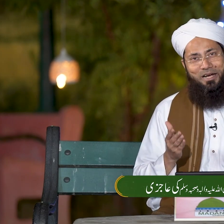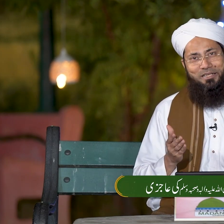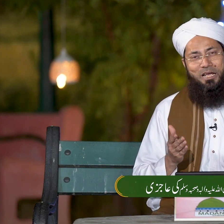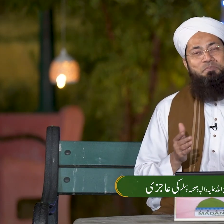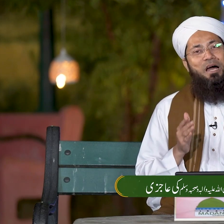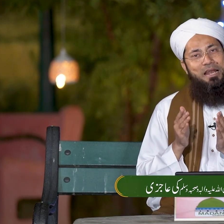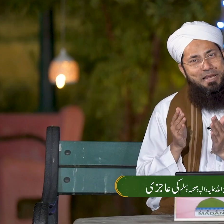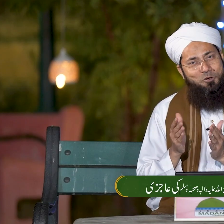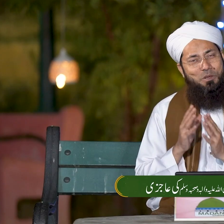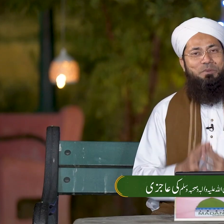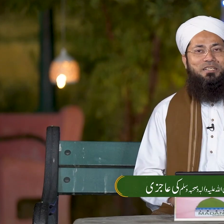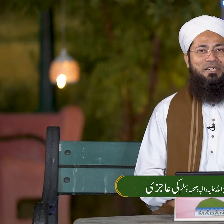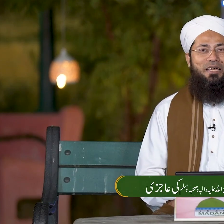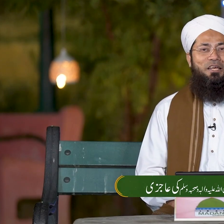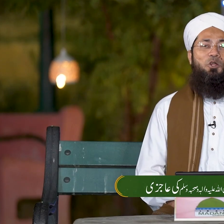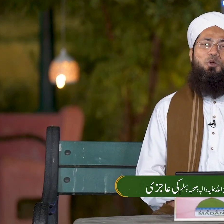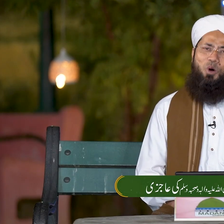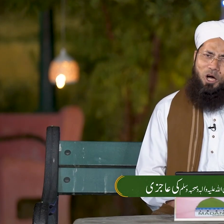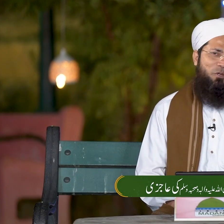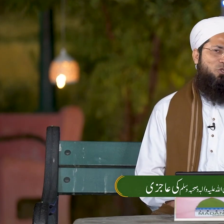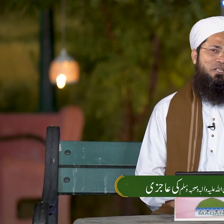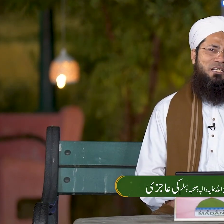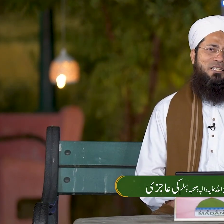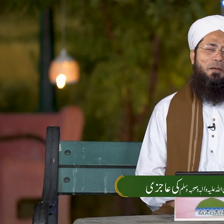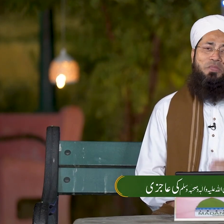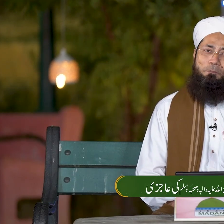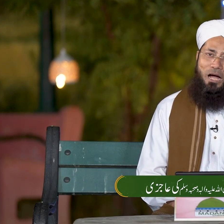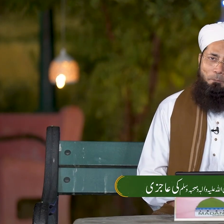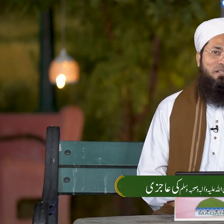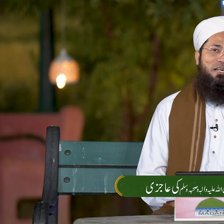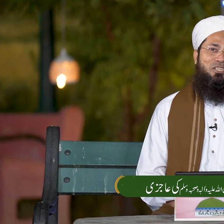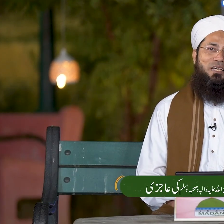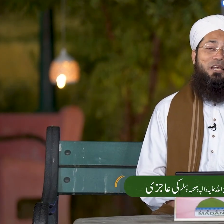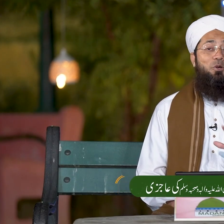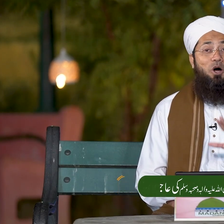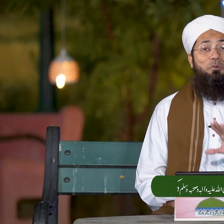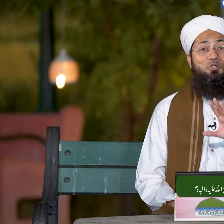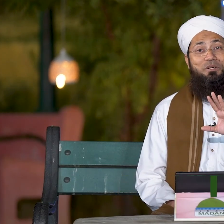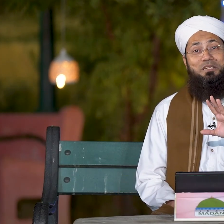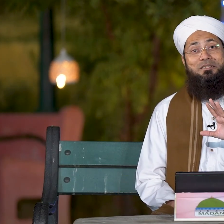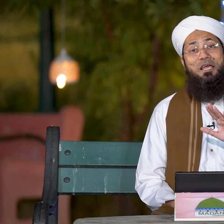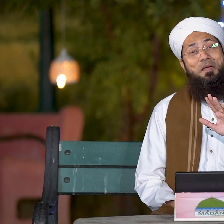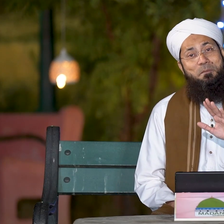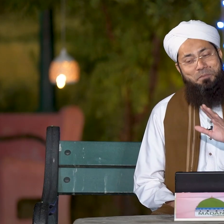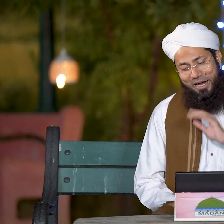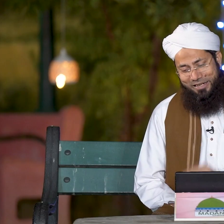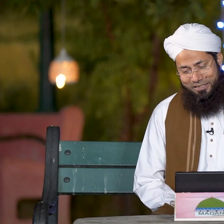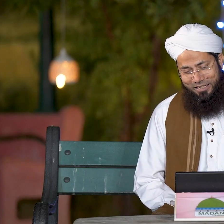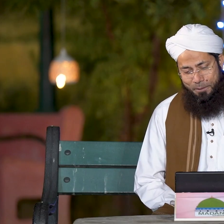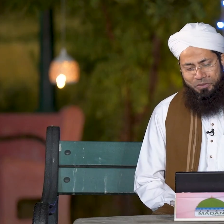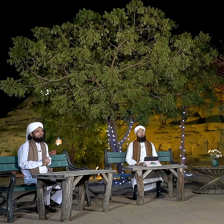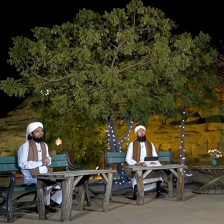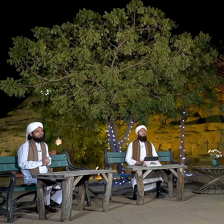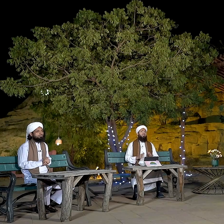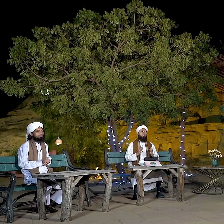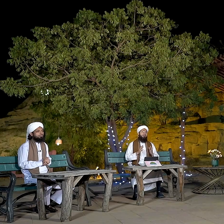خوبصورت عبادت ہے، اللہ کو بھی پسند ہے، لوگ بھی اس بندے سے محبت کرتے ہیں، لوگ بھی اس بندے سے پیار کرتے